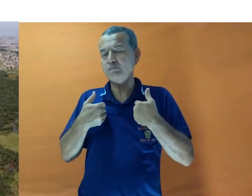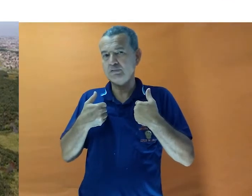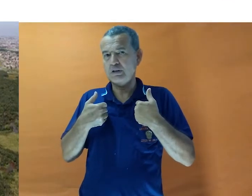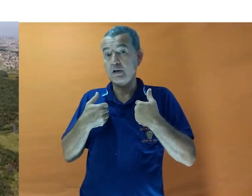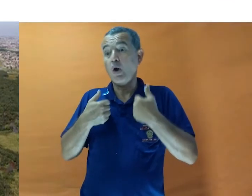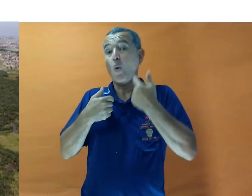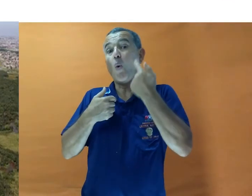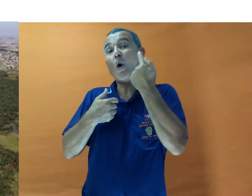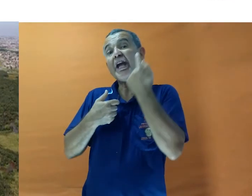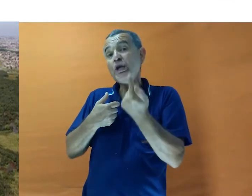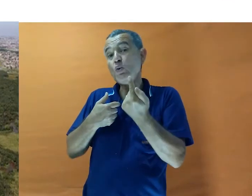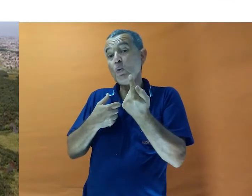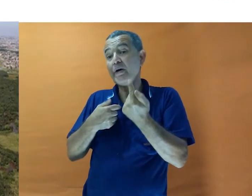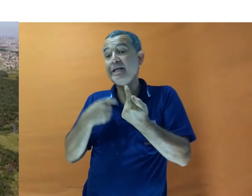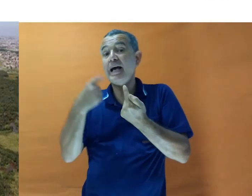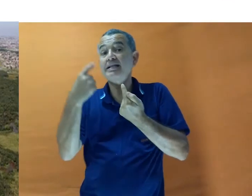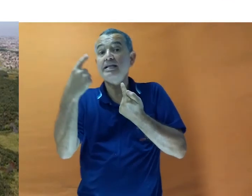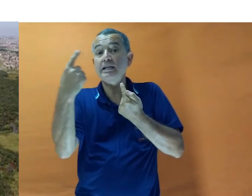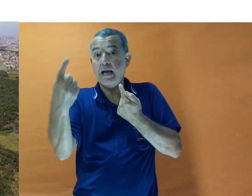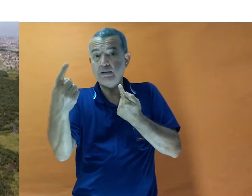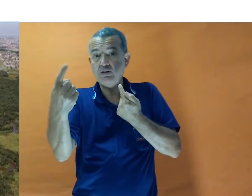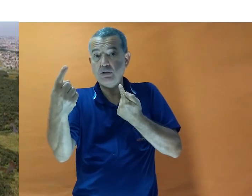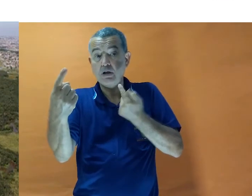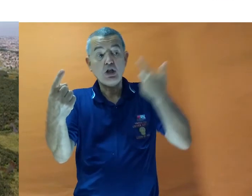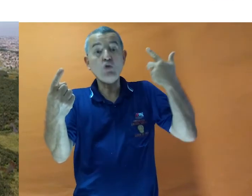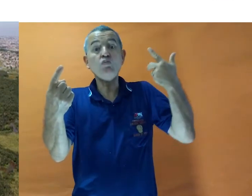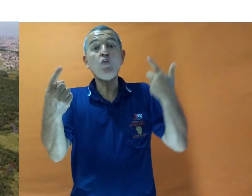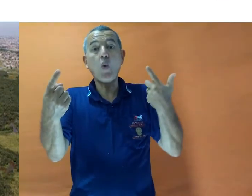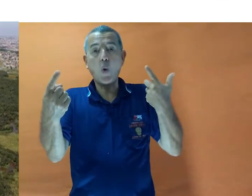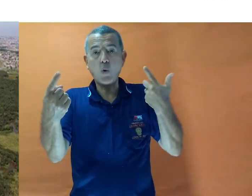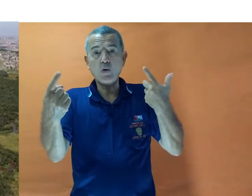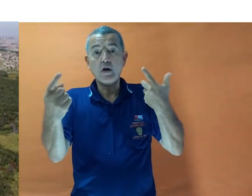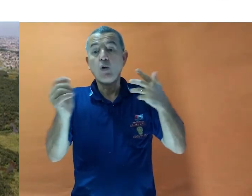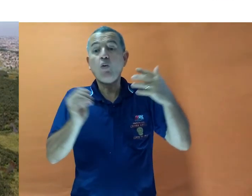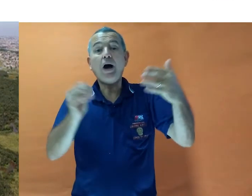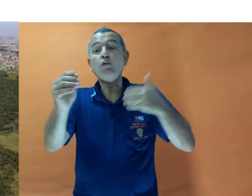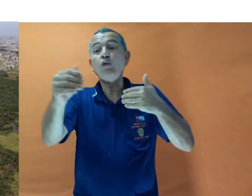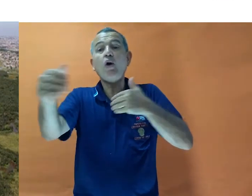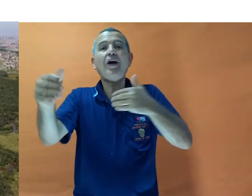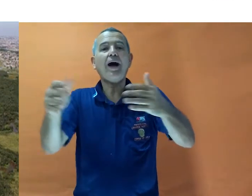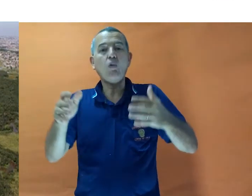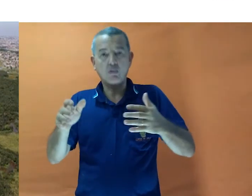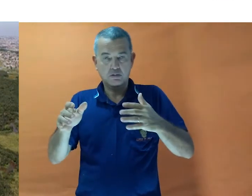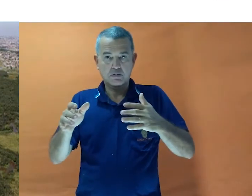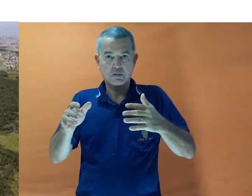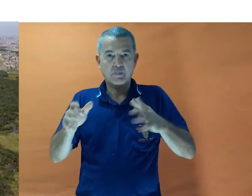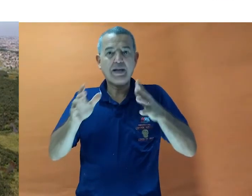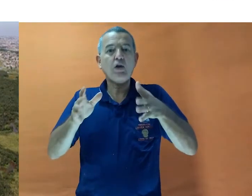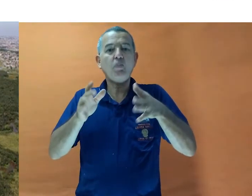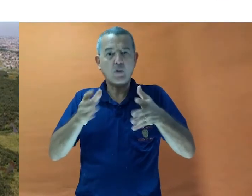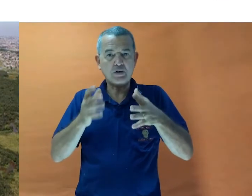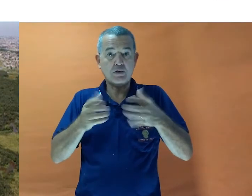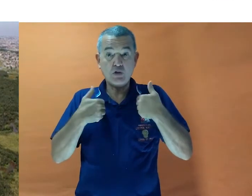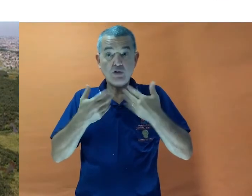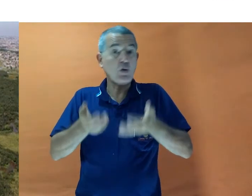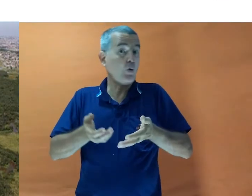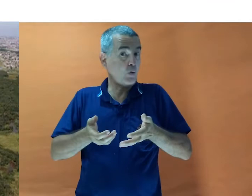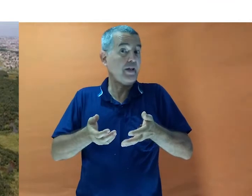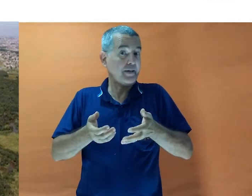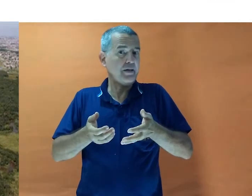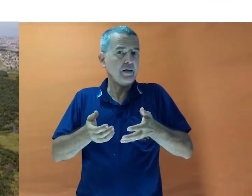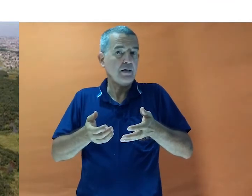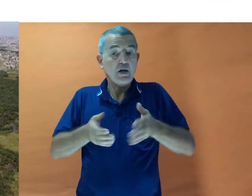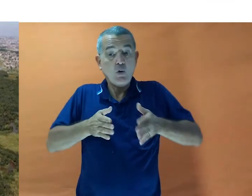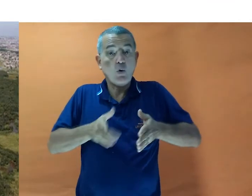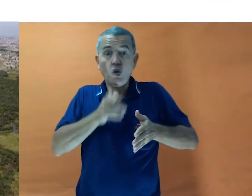vem a pergunta: o rio e a cidade e o morro, qual o local para que eu possa? Do jeito que eu